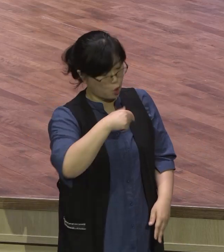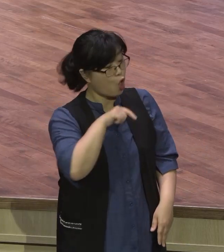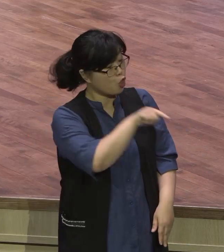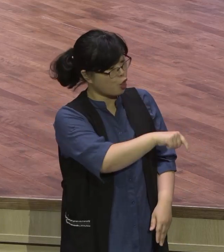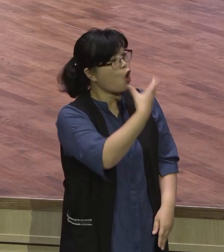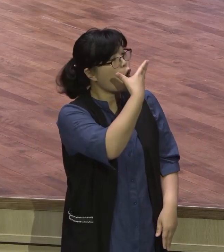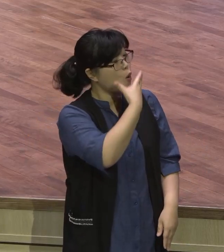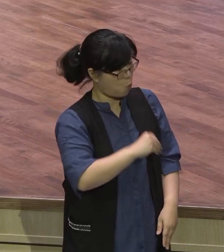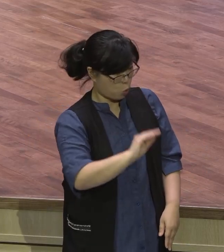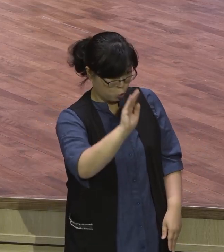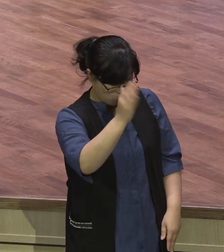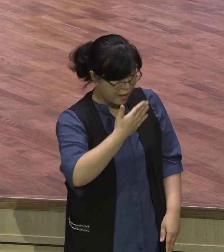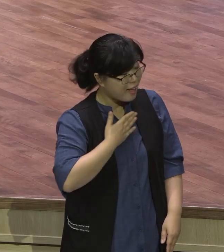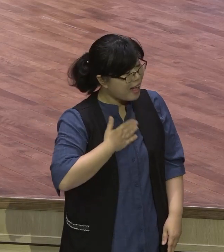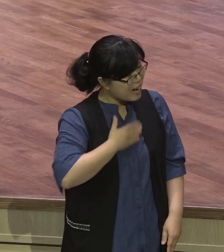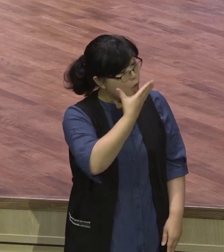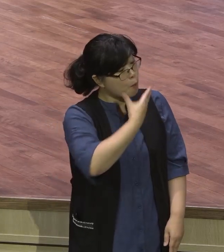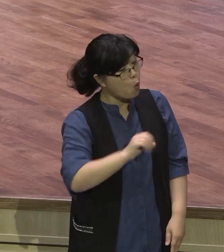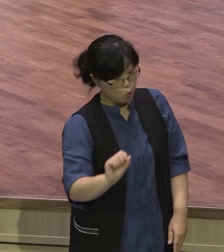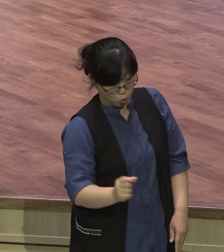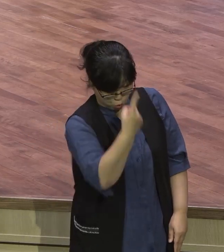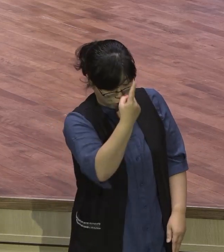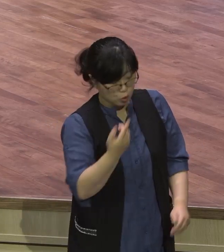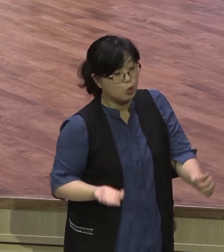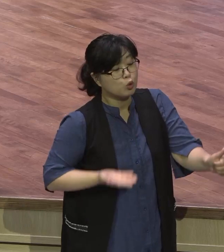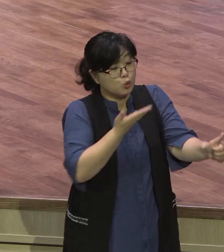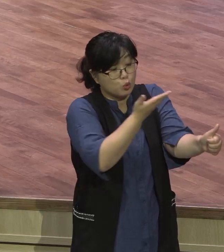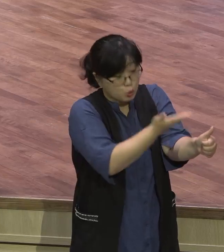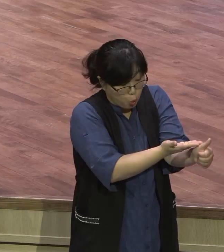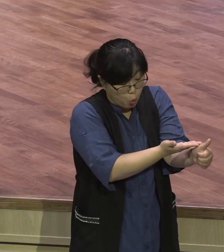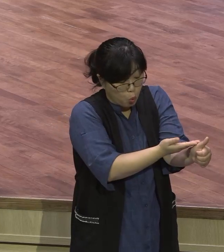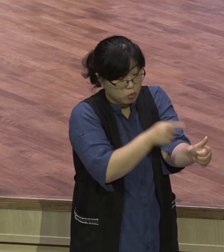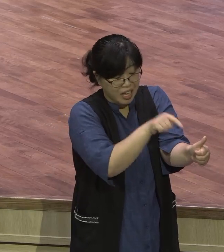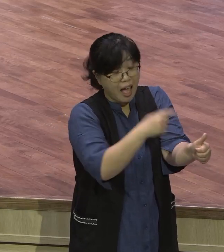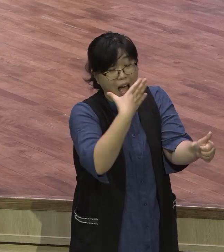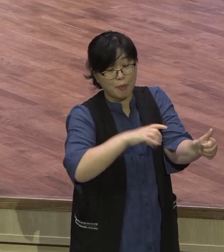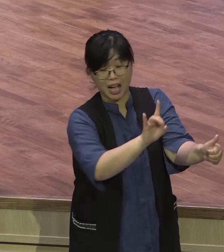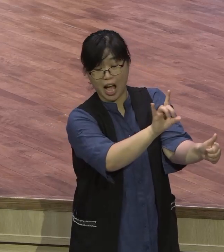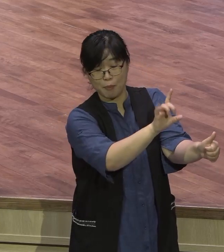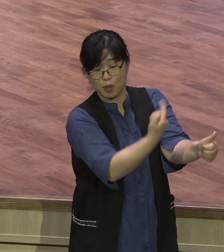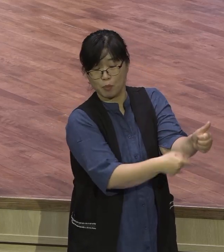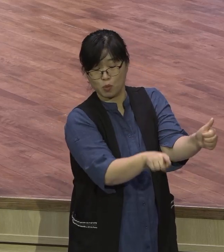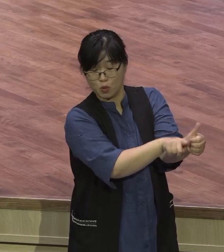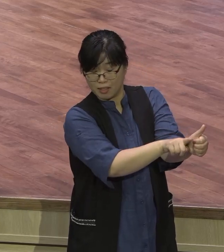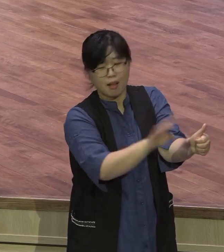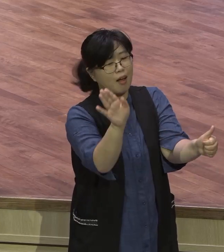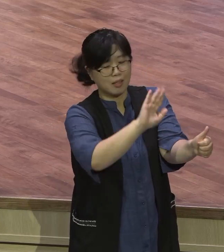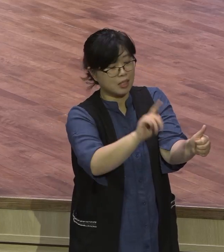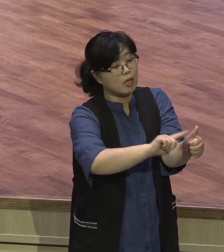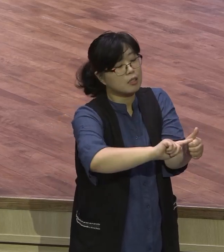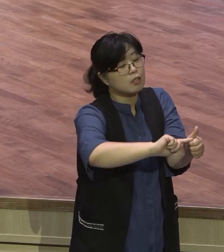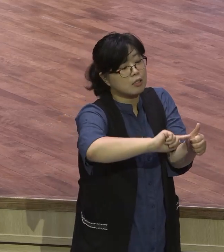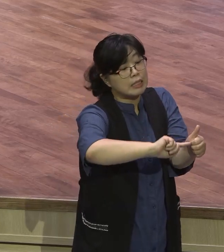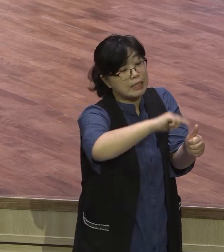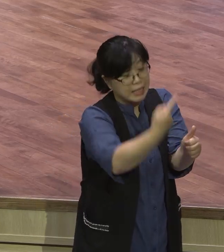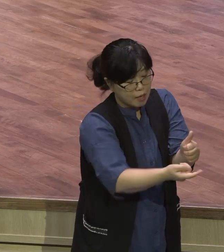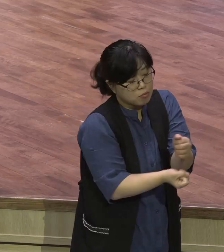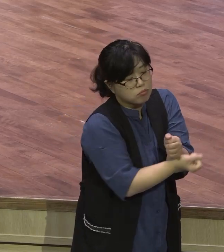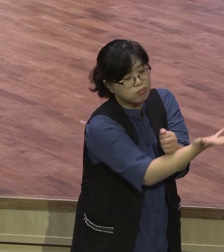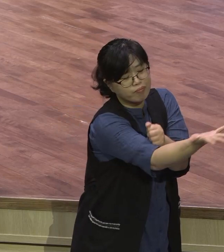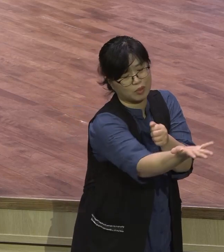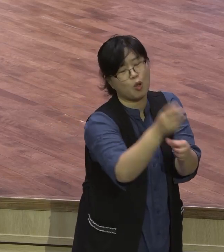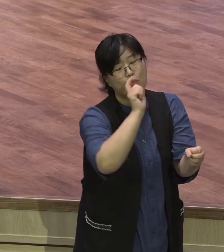복의 근원으로 여러분을 불렀어요 하나님 아브라함에게 안고 너는 복이 될지 우리는 뭐요 그러면 우리 왜 불렀어요 똑같다니까